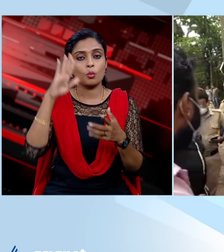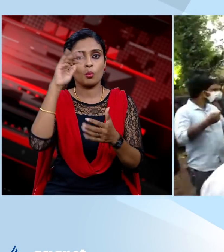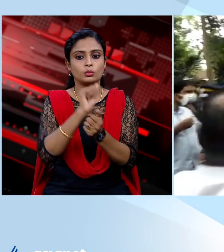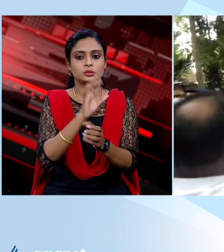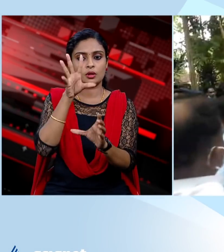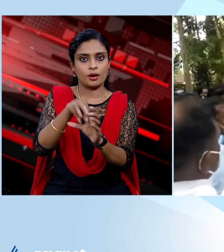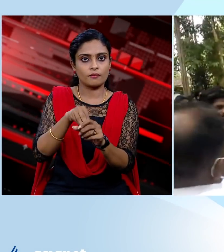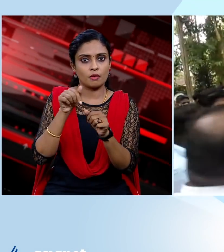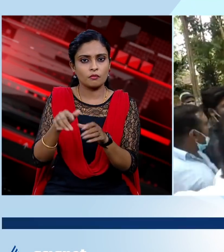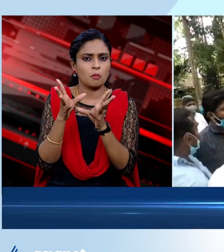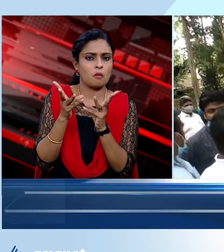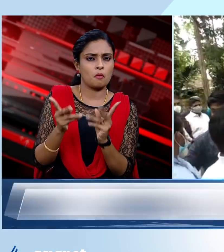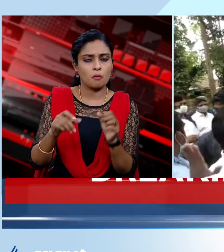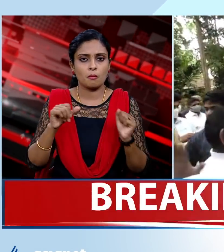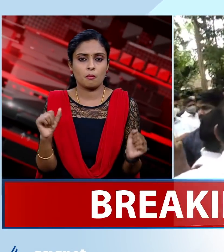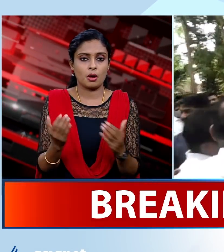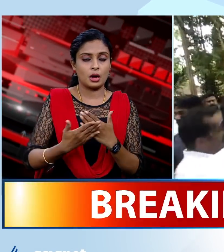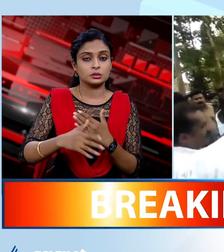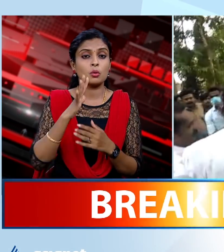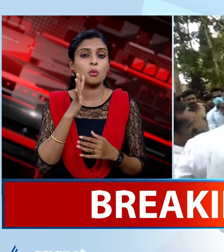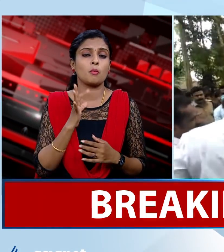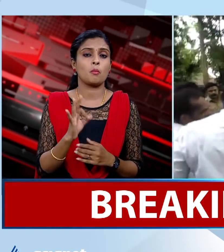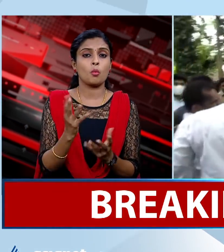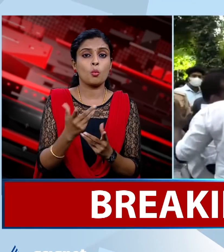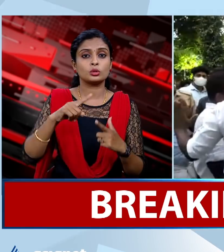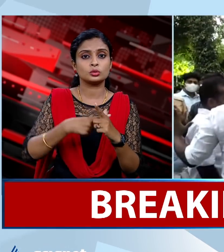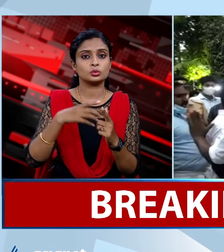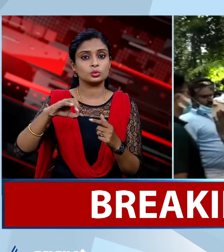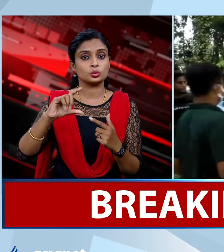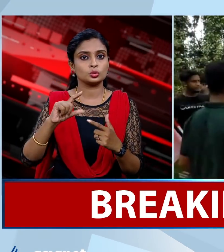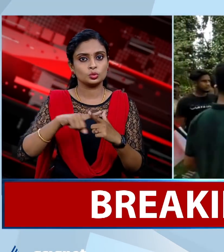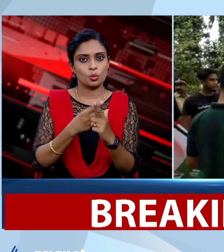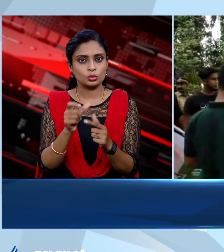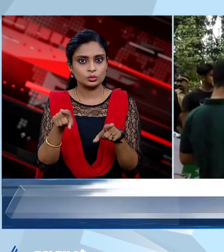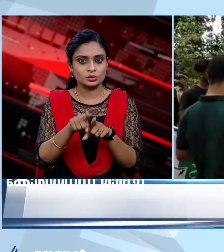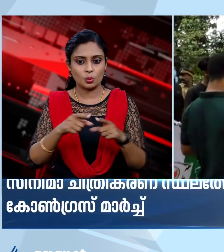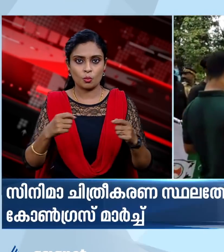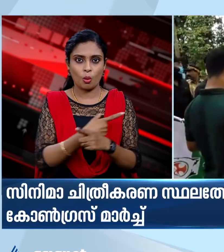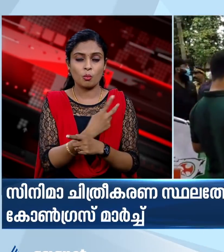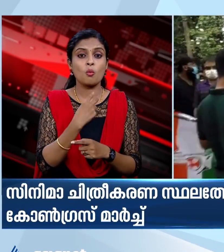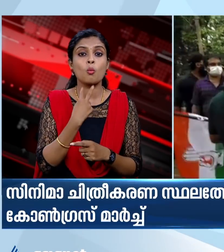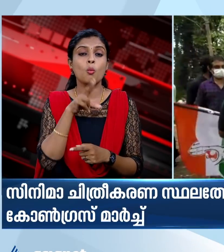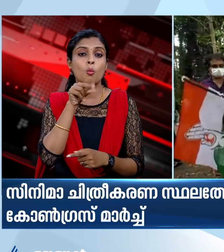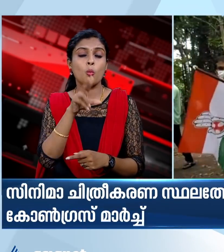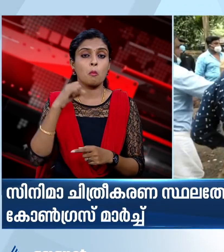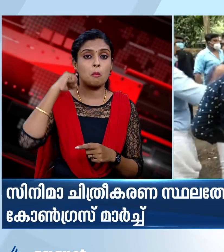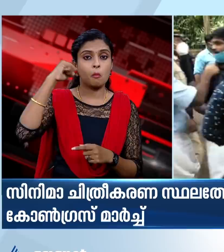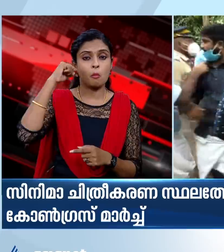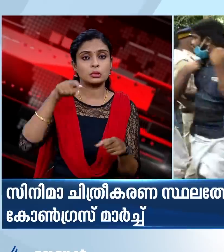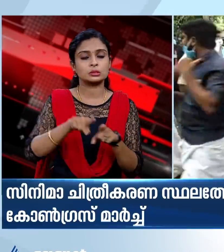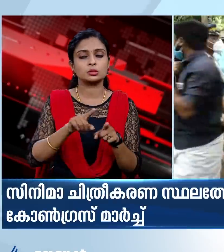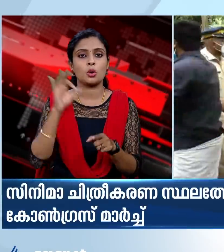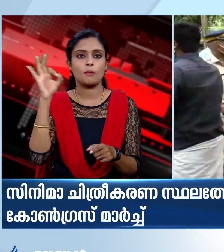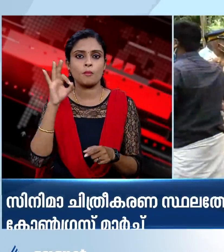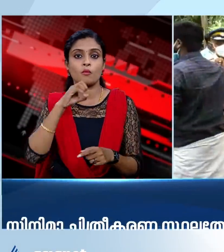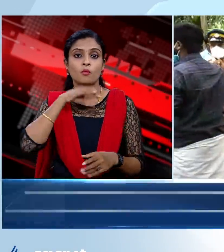പ്രശ്നം നിയന്ത്രണ വിധേയമാക്കുകയായിരുന്നു. ഏറ്റവും ശ്രദ്ധേയം സിനിമാ താരം ജോജു ജോർജിനെതിരെ മുദ്രാവാക്യം വിളിച്ചുകൊണ്ടാണ് ഈ ചിത്രീകരണം നടന്ന സ്ഥലത്തേക്ക്